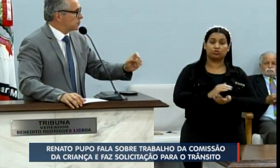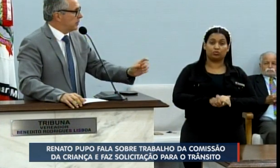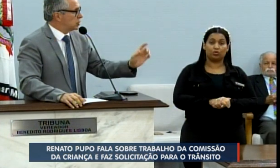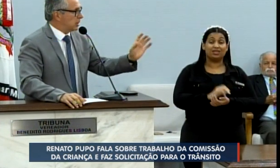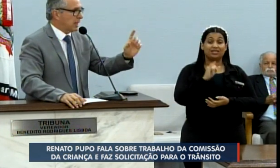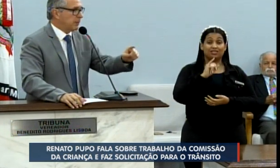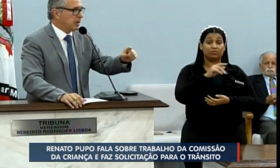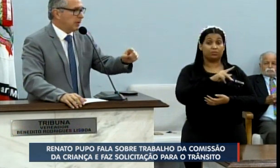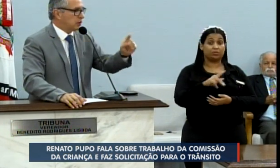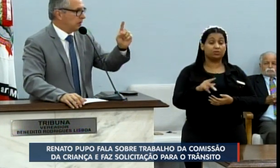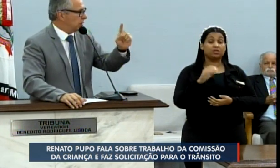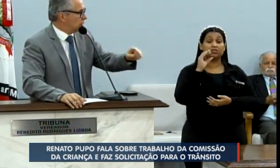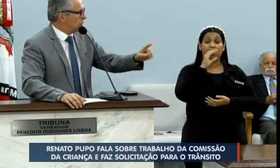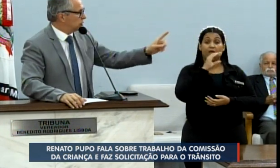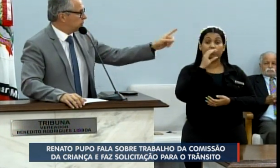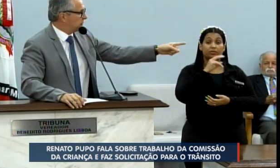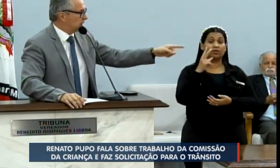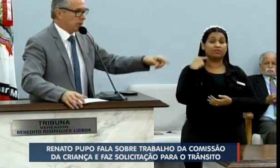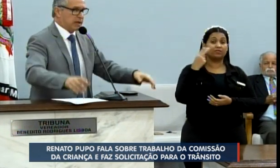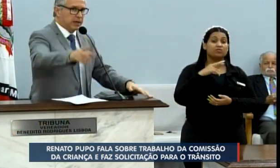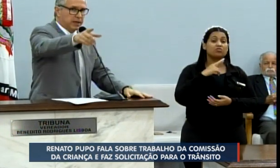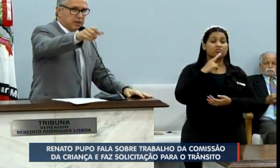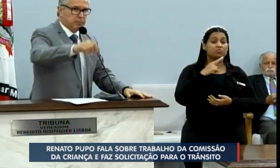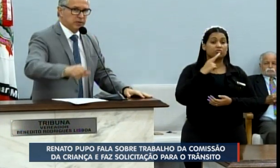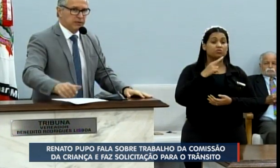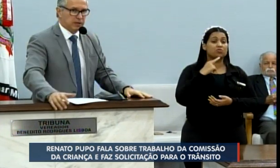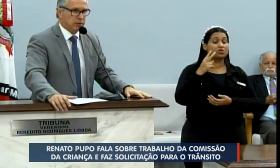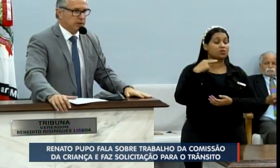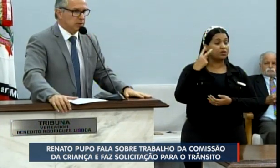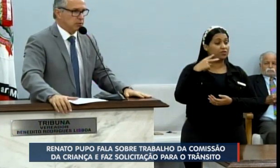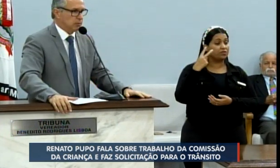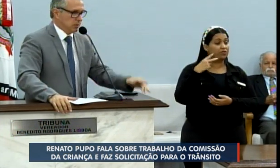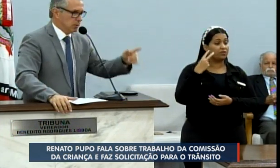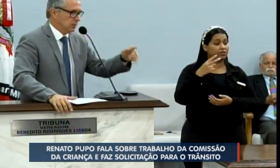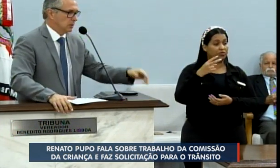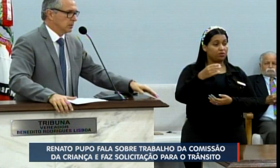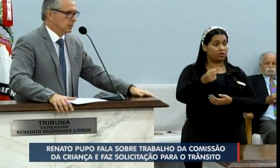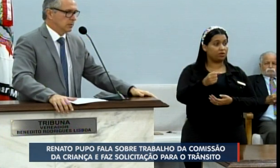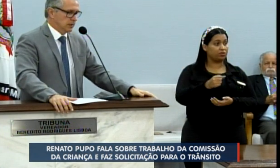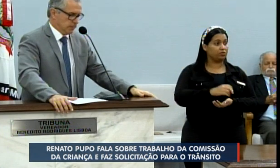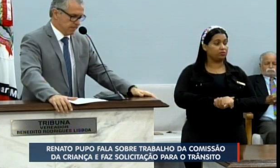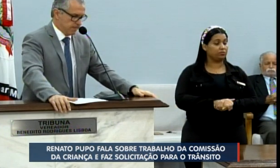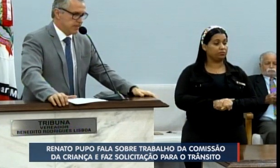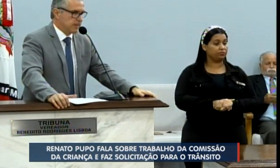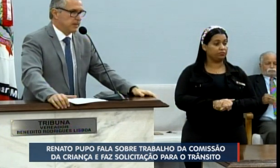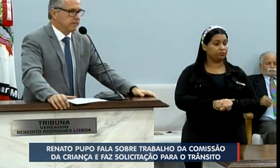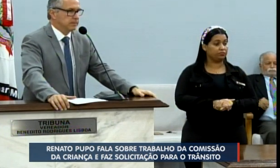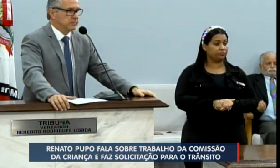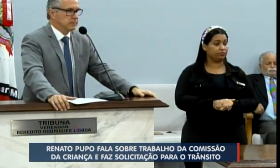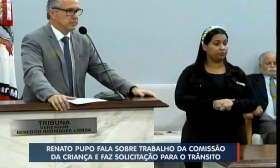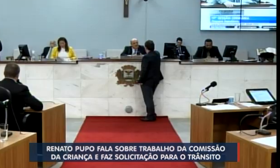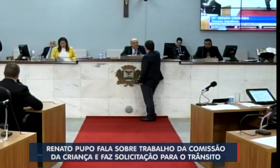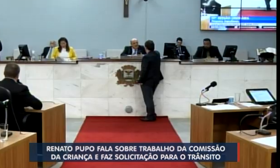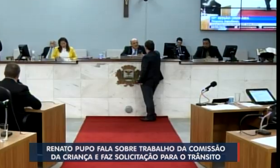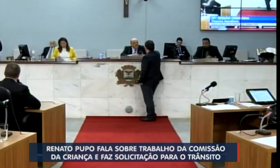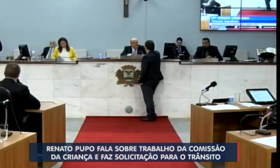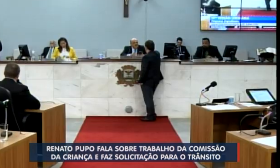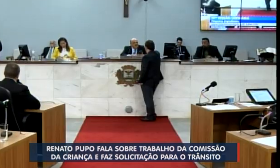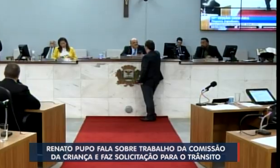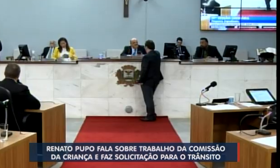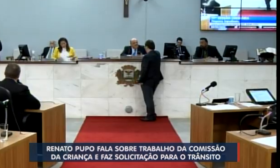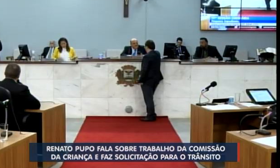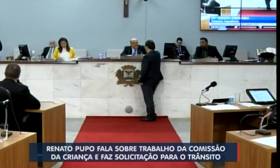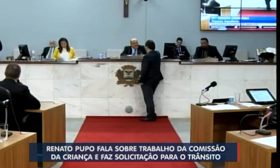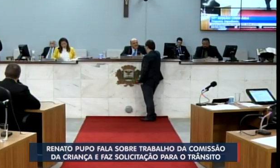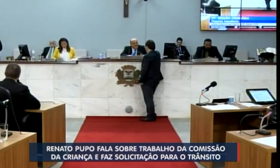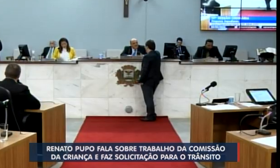o presidente permitir, rapidamente, vereador Robson, depois vereadora Karina e depois vereador Anderson. Tá, ok. Vereador Dr. Renato Pupo,